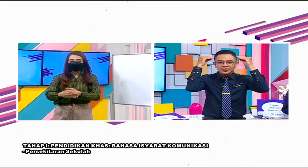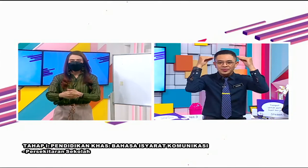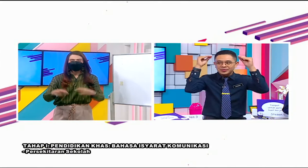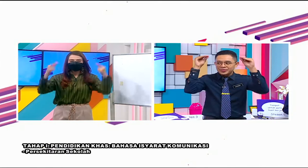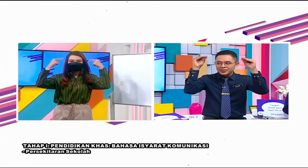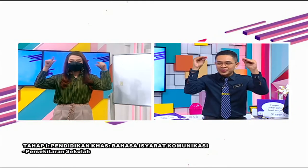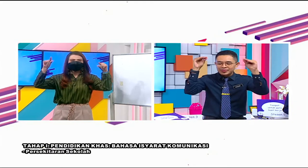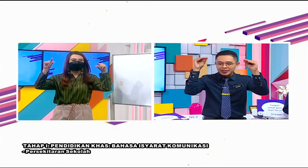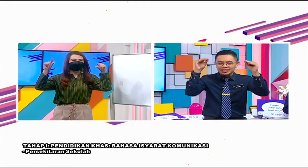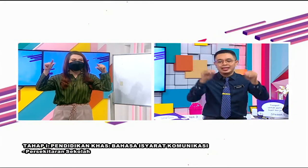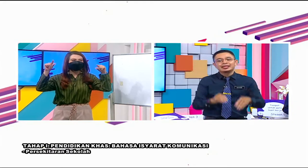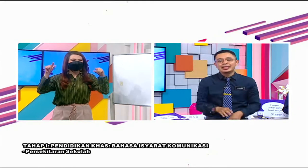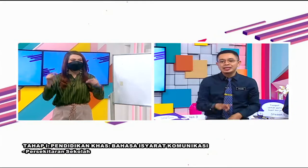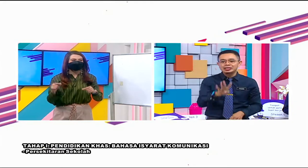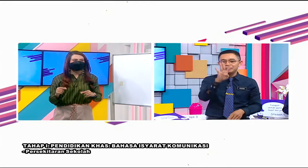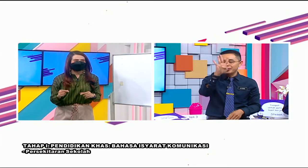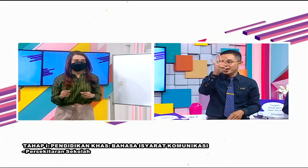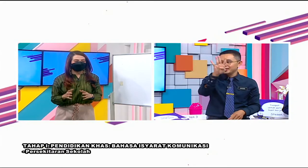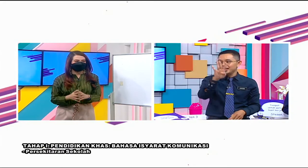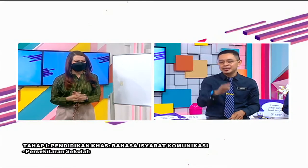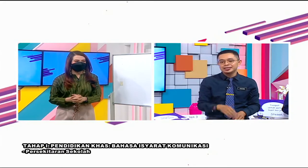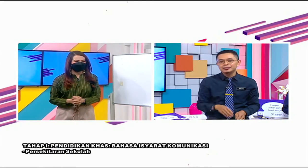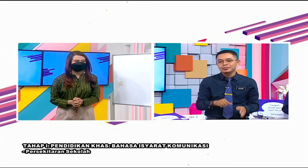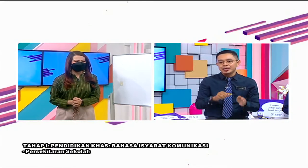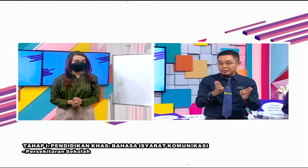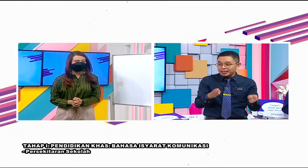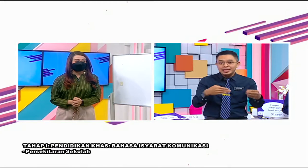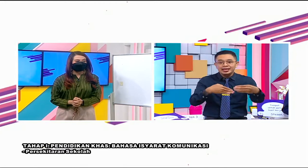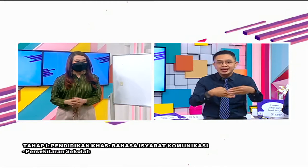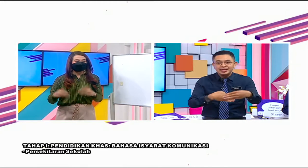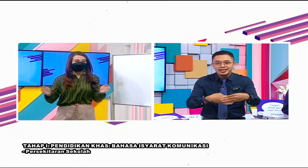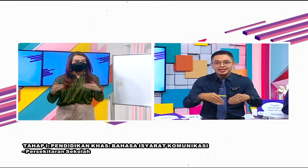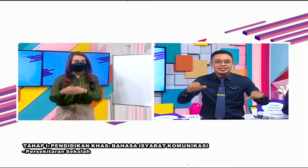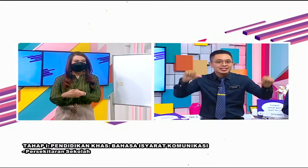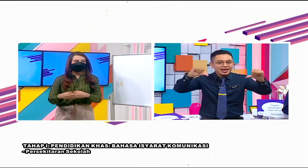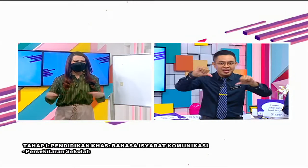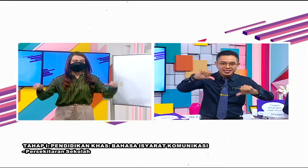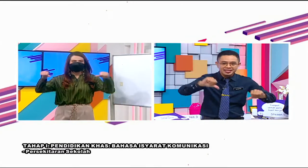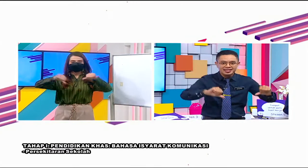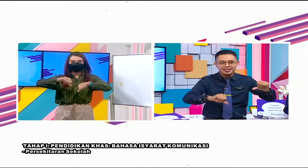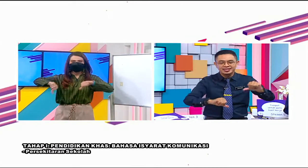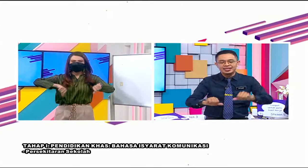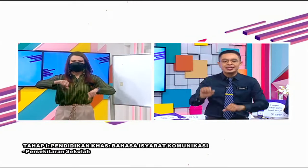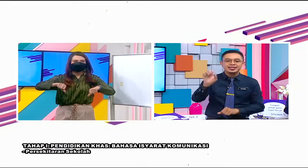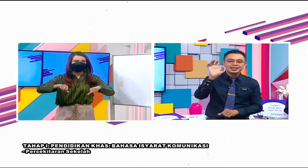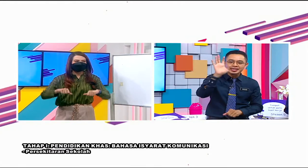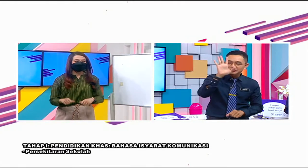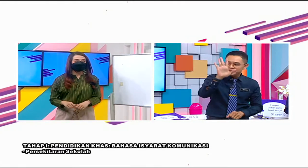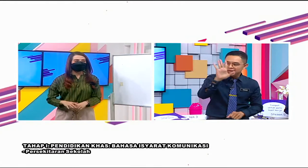Guru. Guru. Okey, yang keempat ada bilik. Bilik. Sains. Sains. Yang kelima